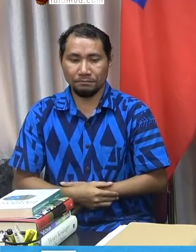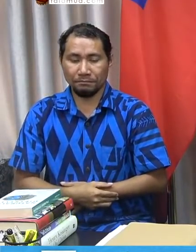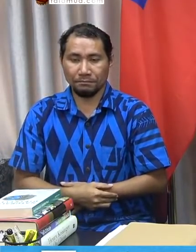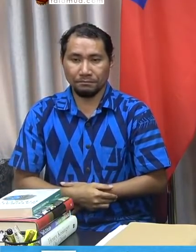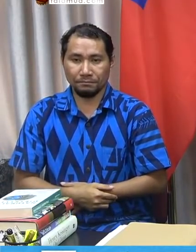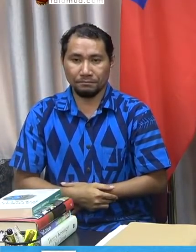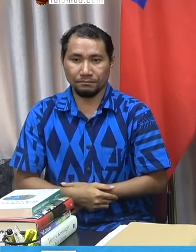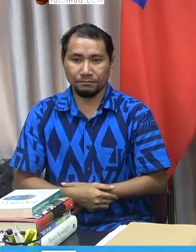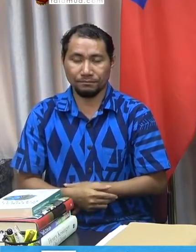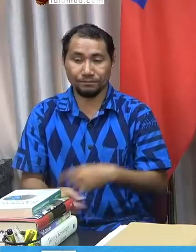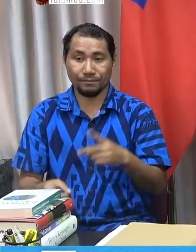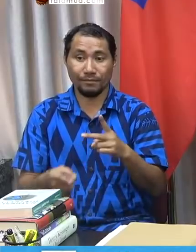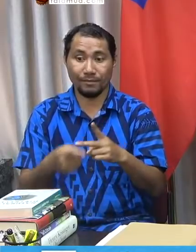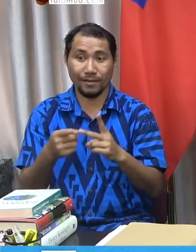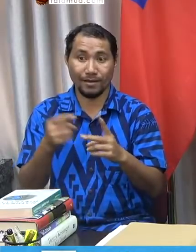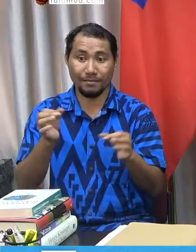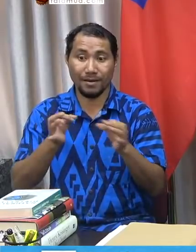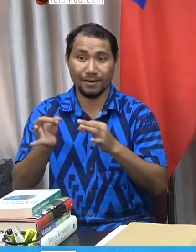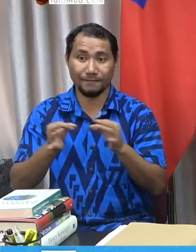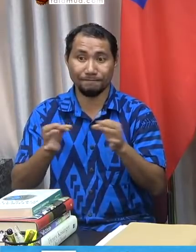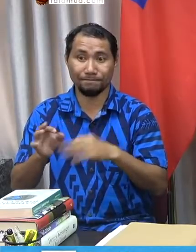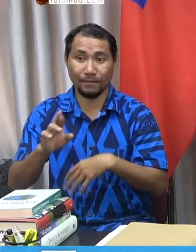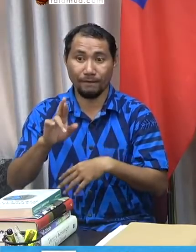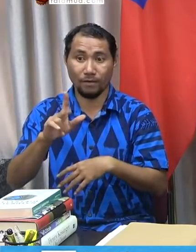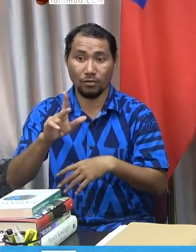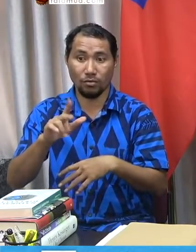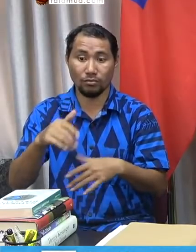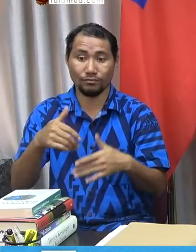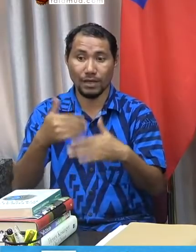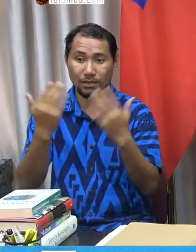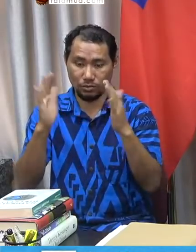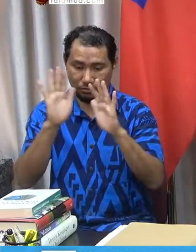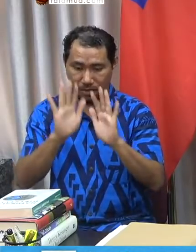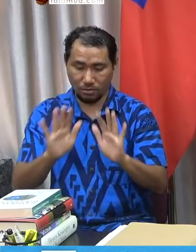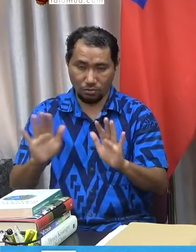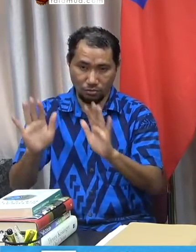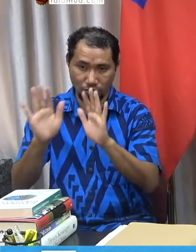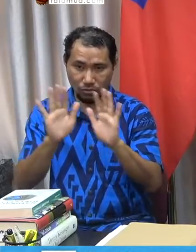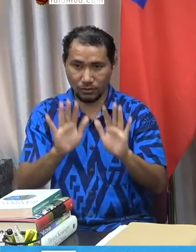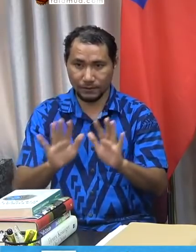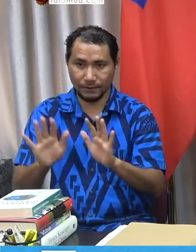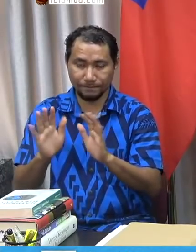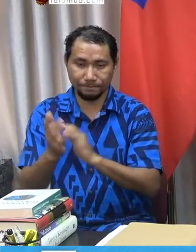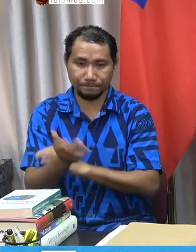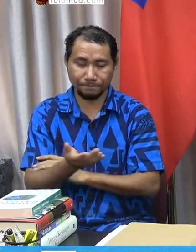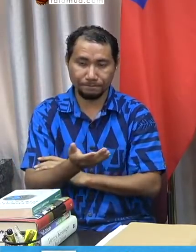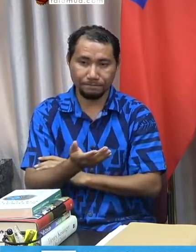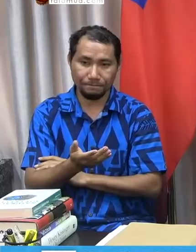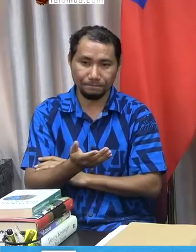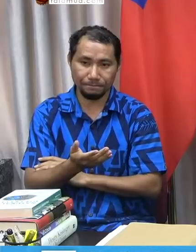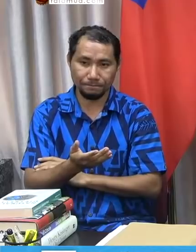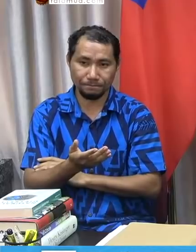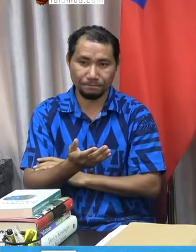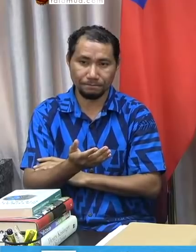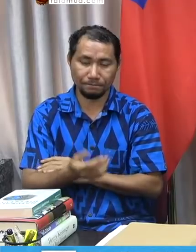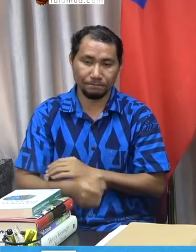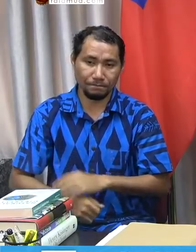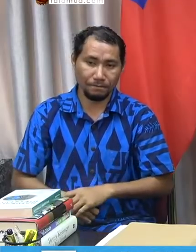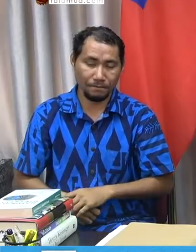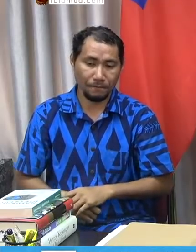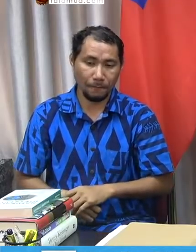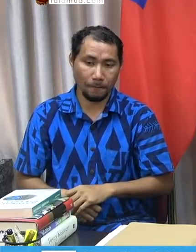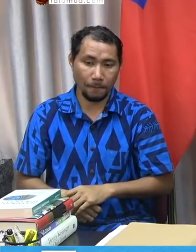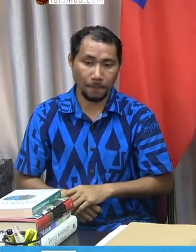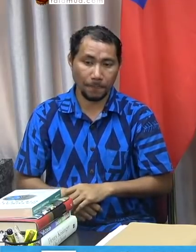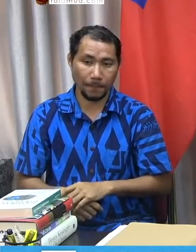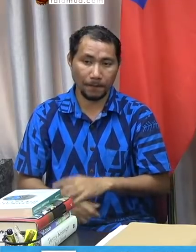o nisi o fuafuanga mo aso malolo ia o i tausanga fo